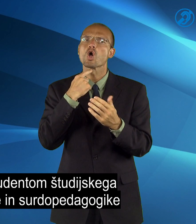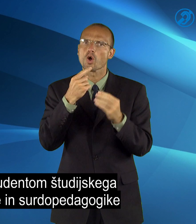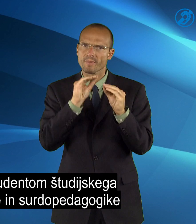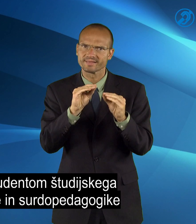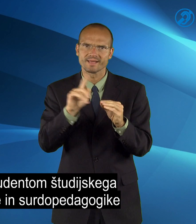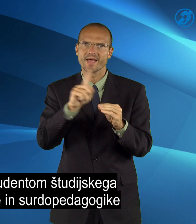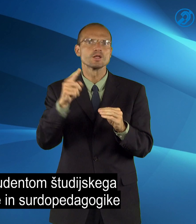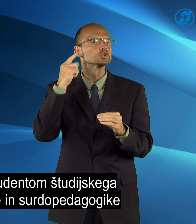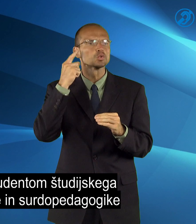tega področja.